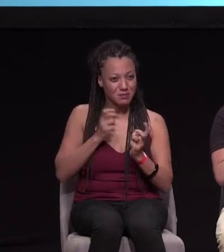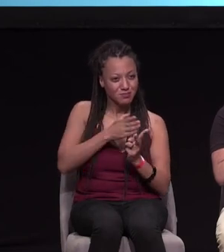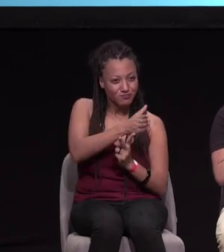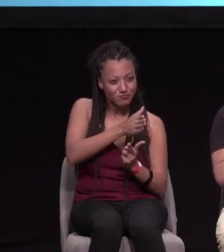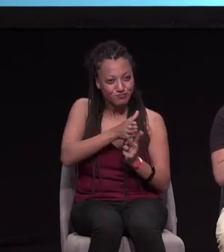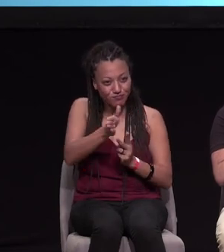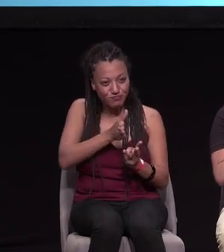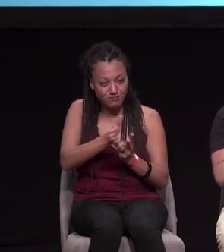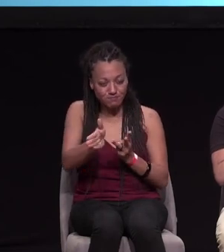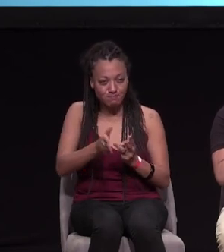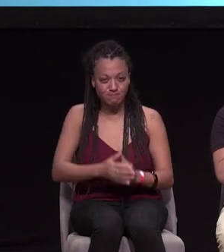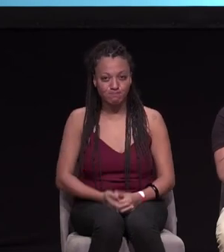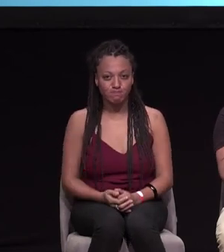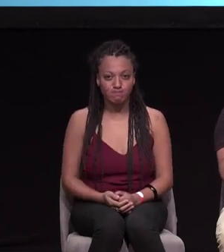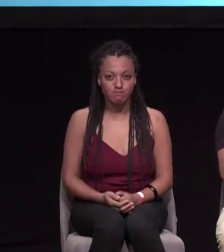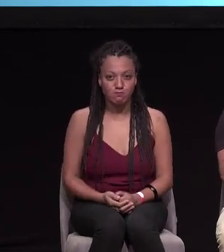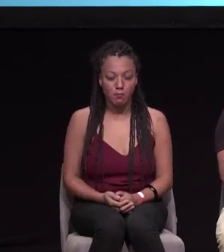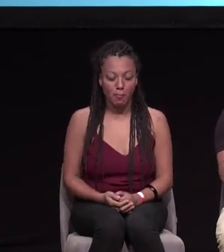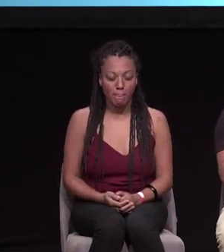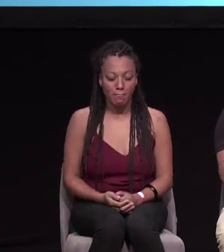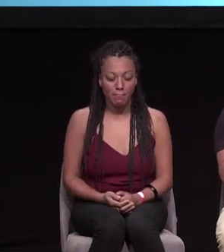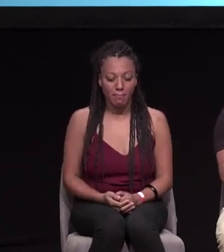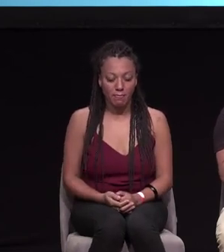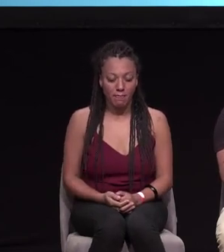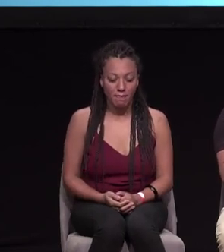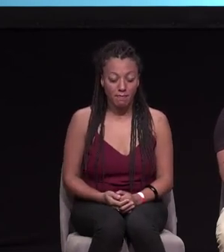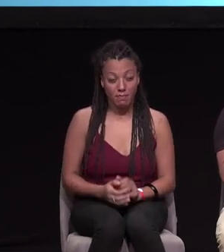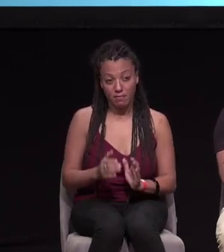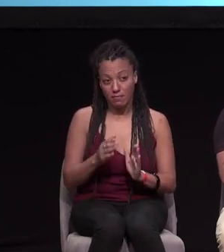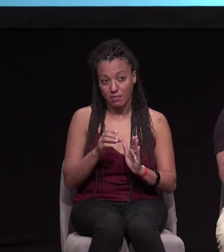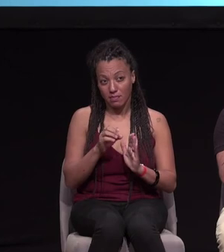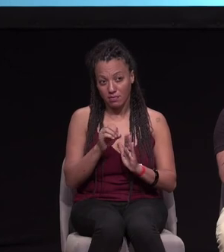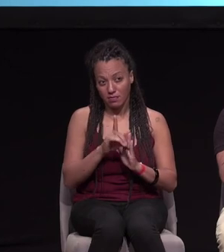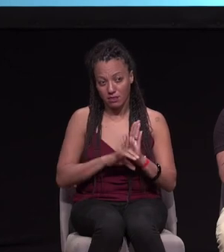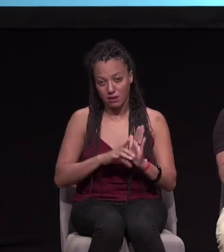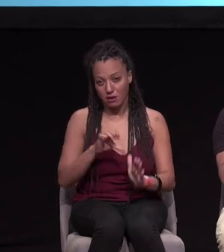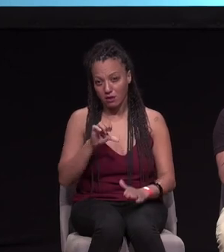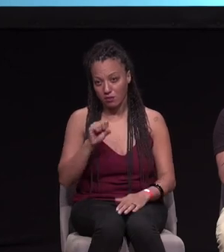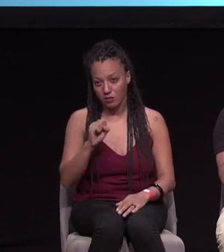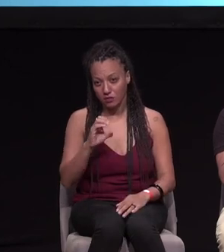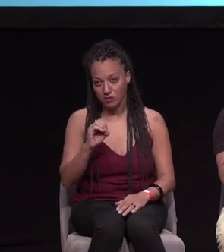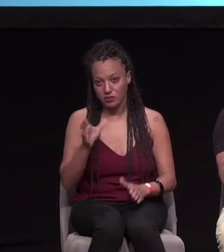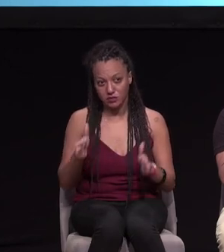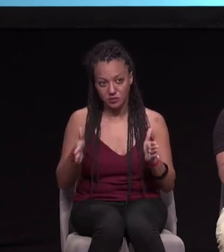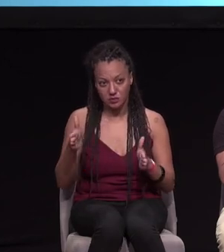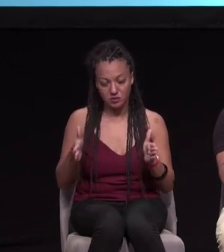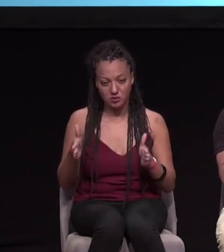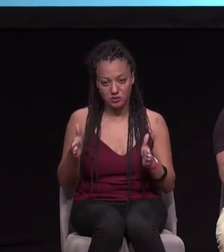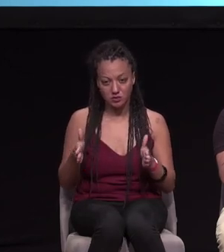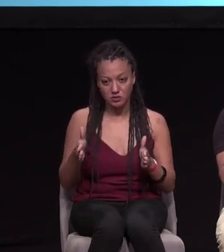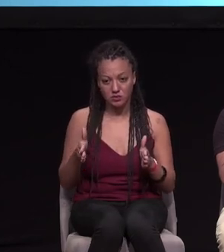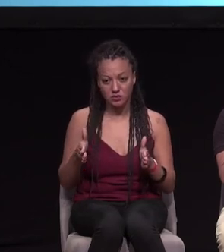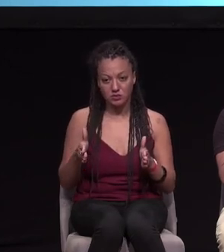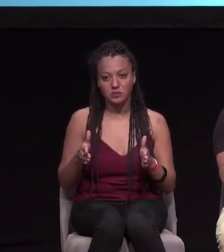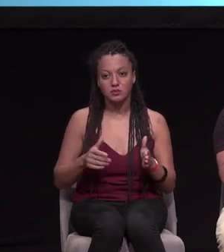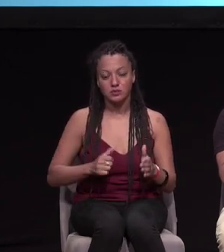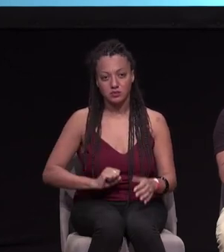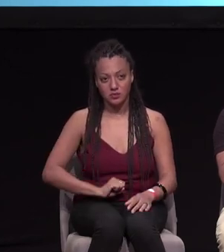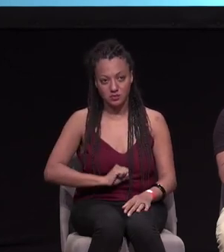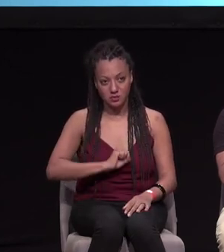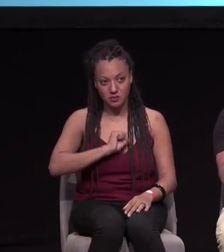agora é dentro do ano na década de 80 esse fenômeno dos sacerdotes